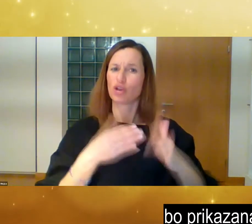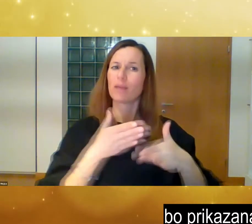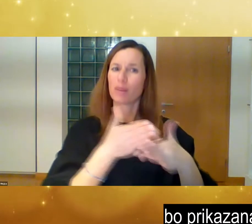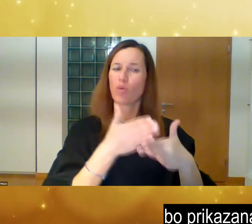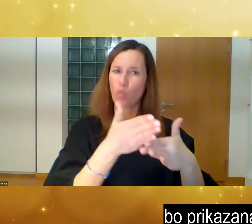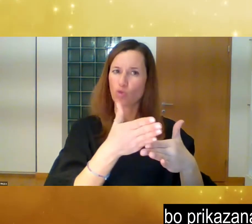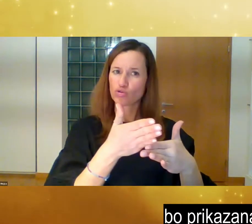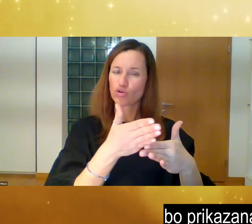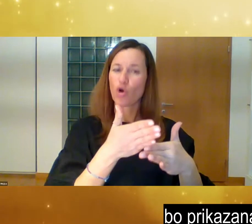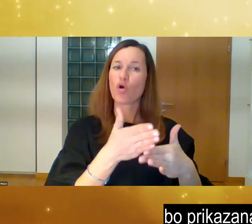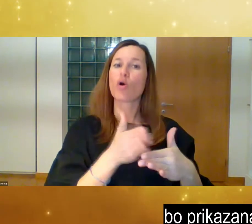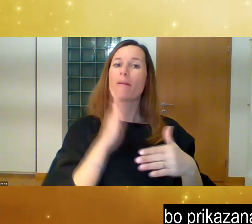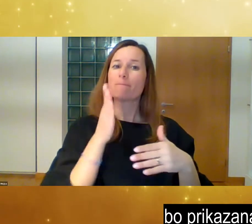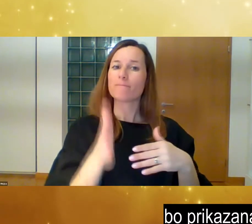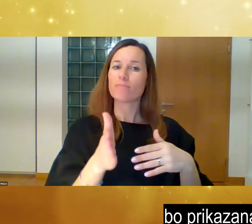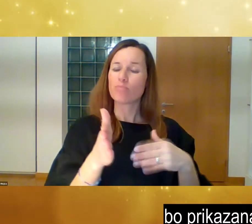vam